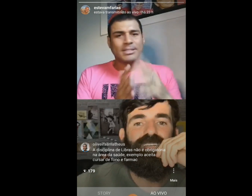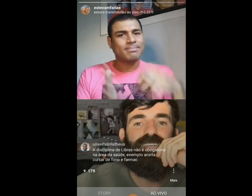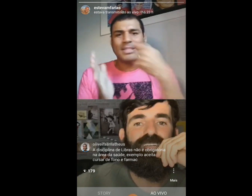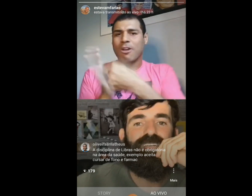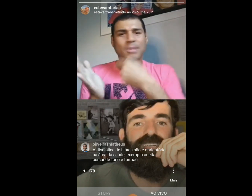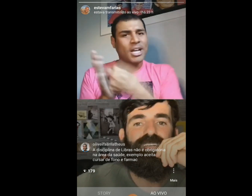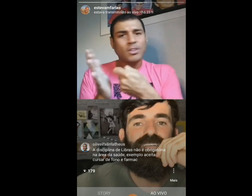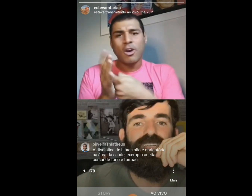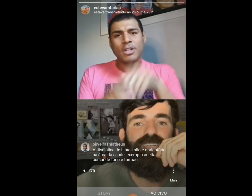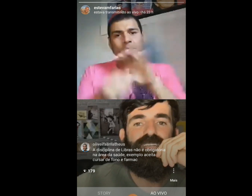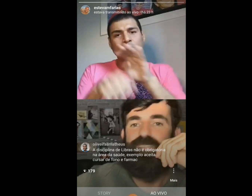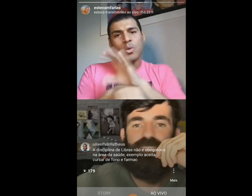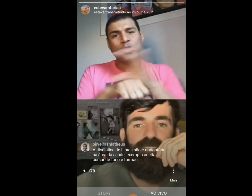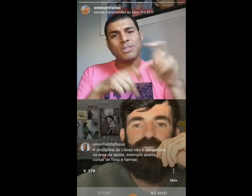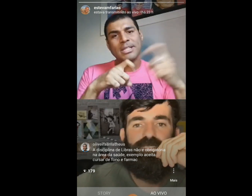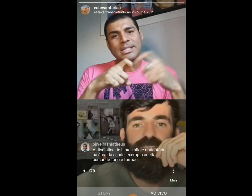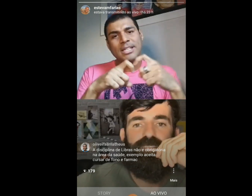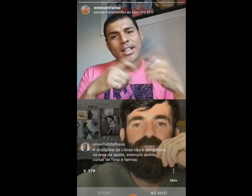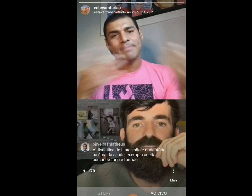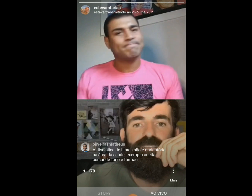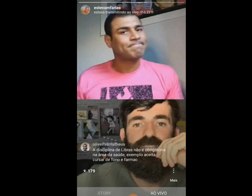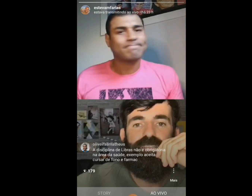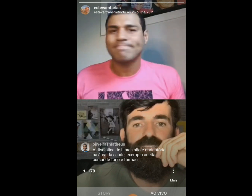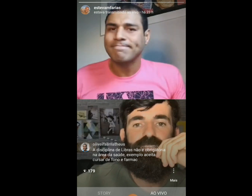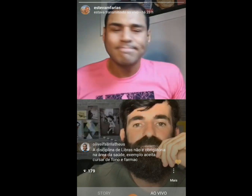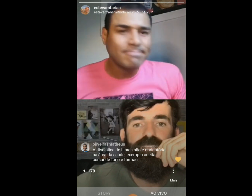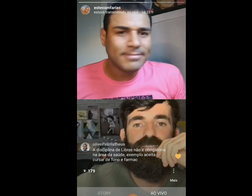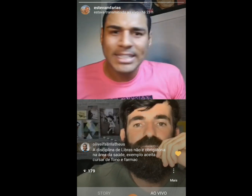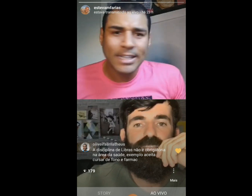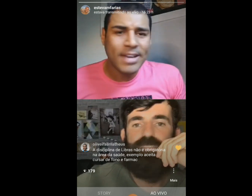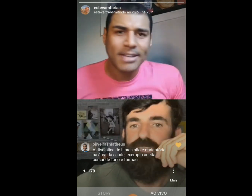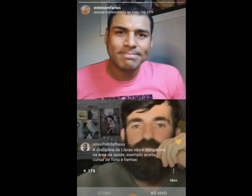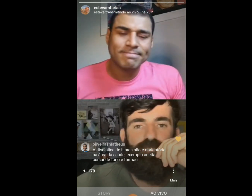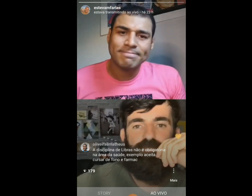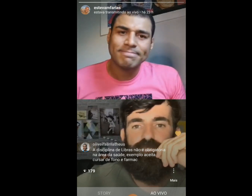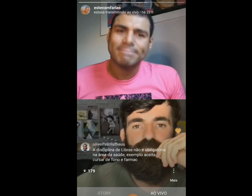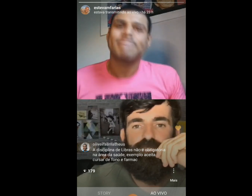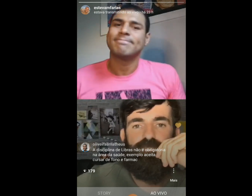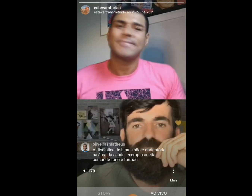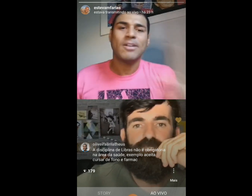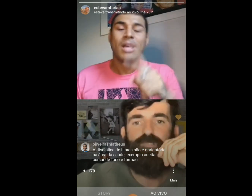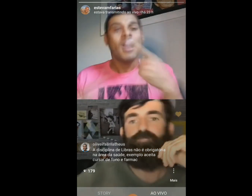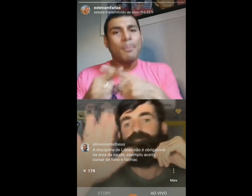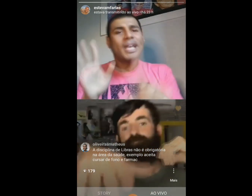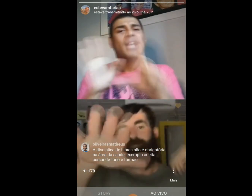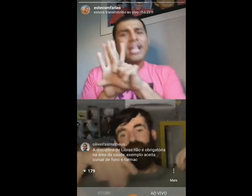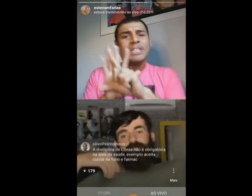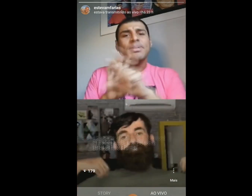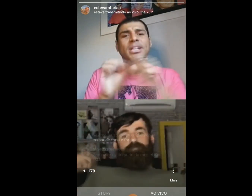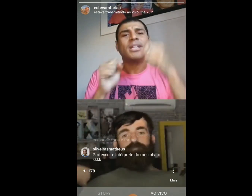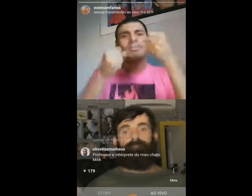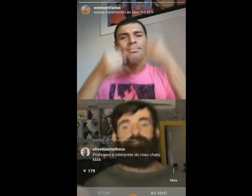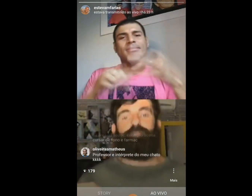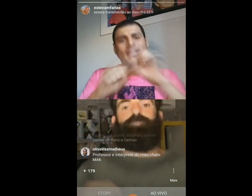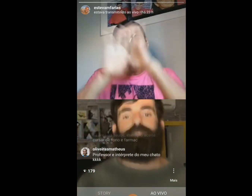é obrigatório no curso de medicina. Não é. Não é. Porque a lei explica, né? Porque